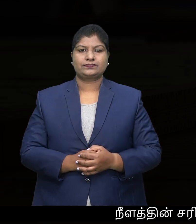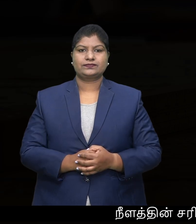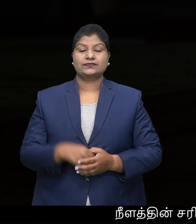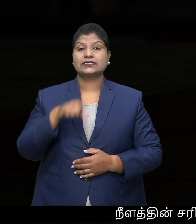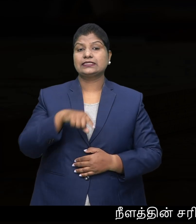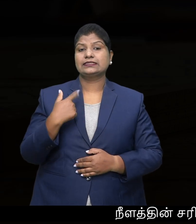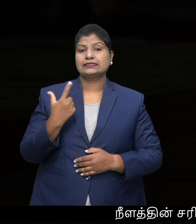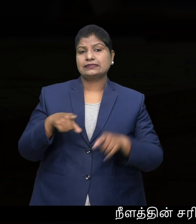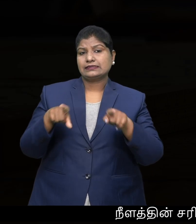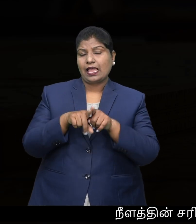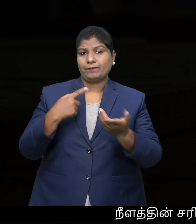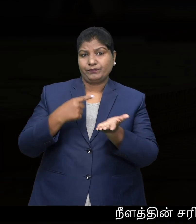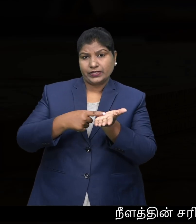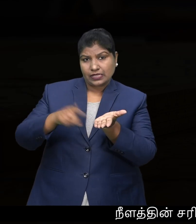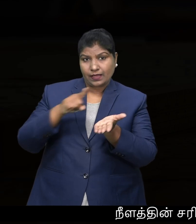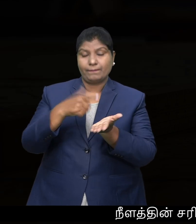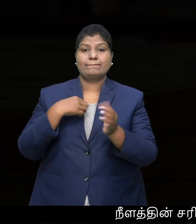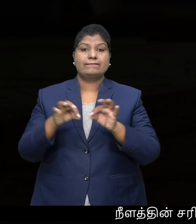நீளத்தின் சரியான அளவீடு,